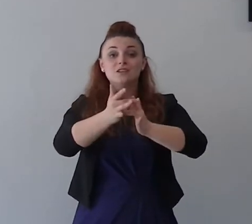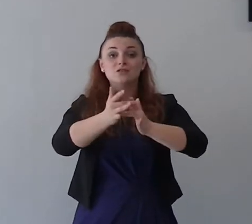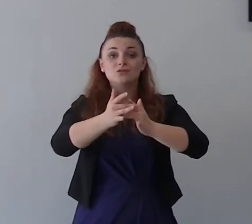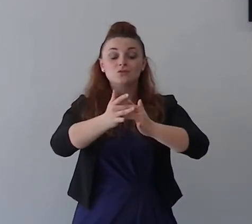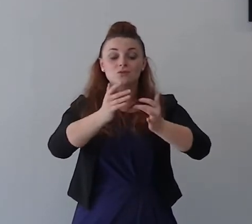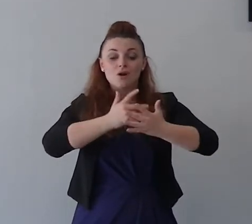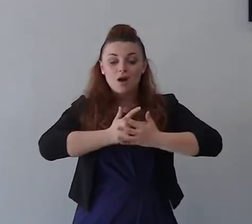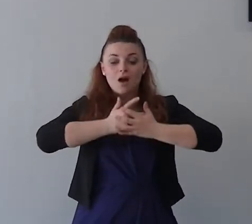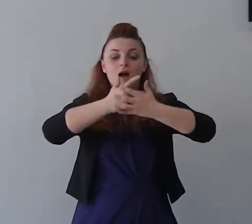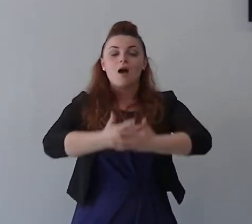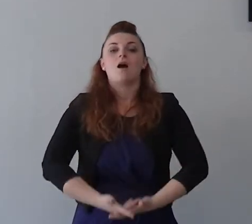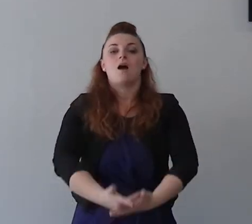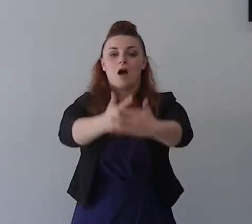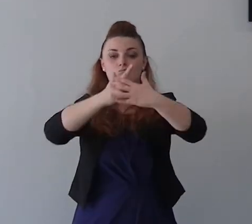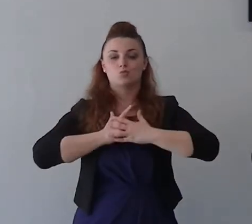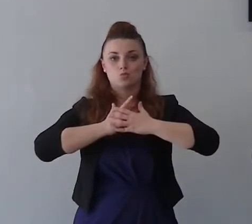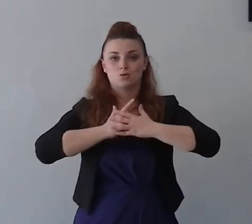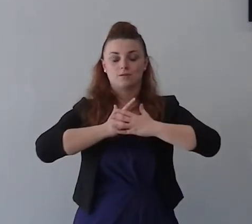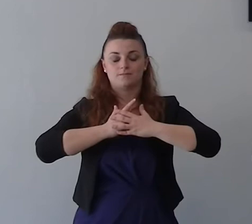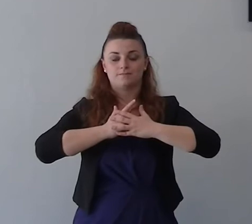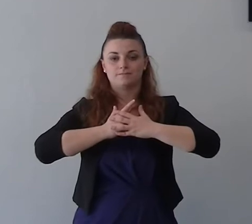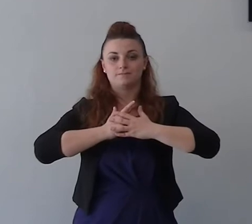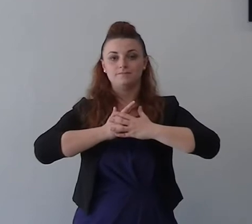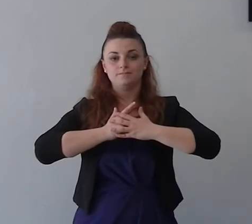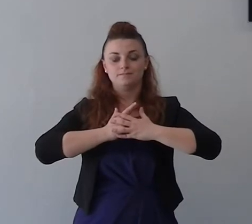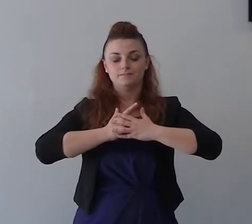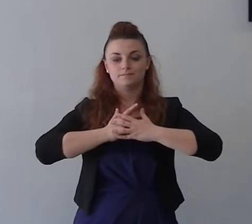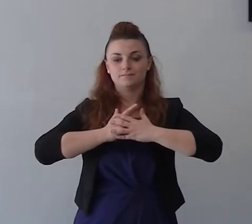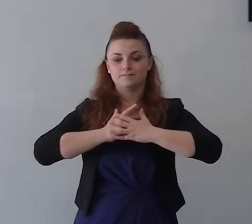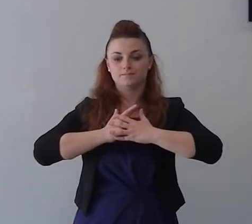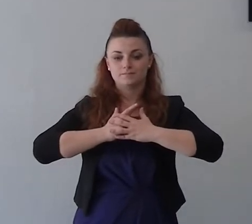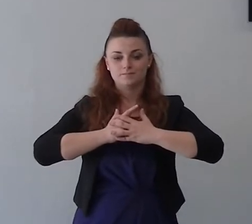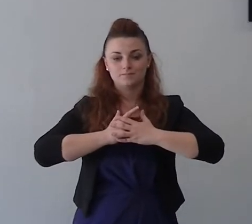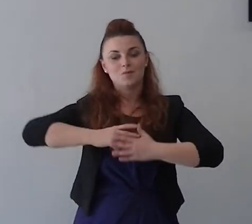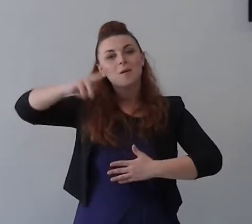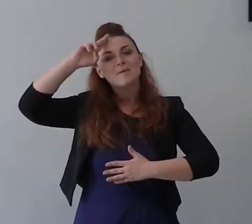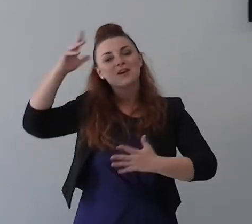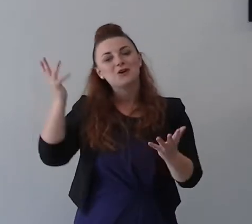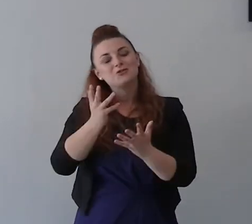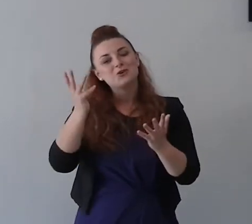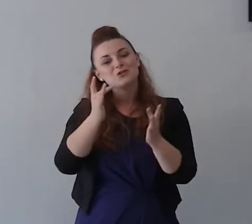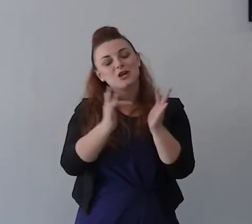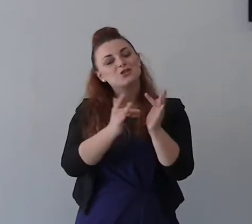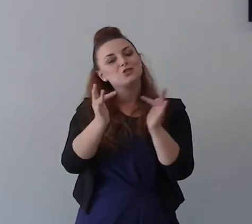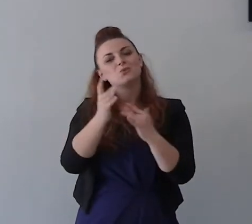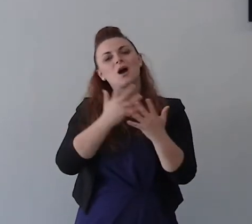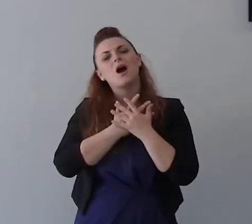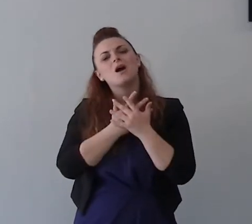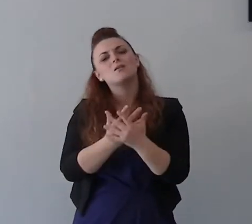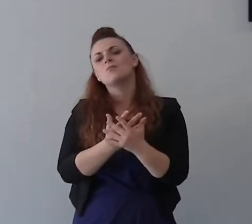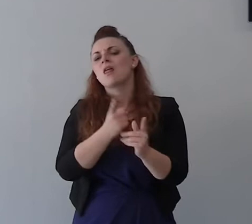ha riversato su di me il suo amore. Mi ricordo che l'amore di Gesù dovrebbe essere